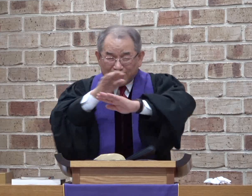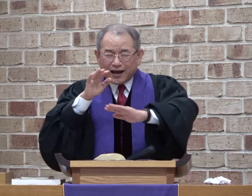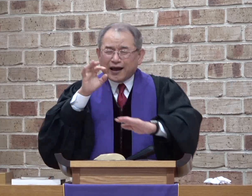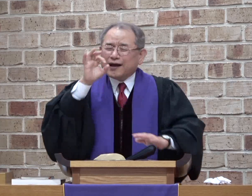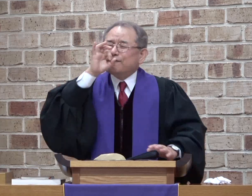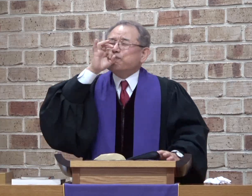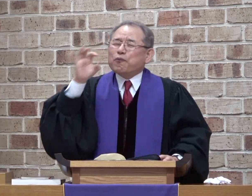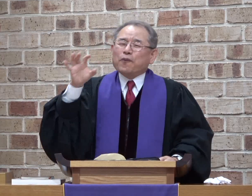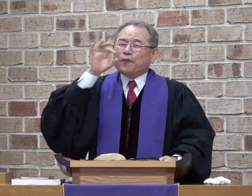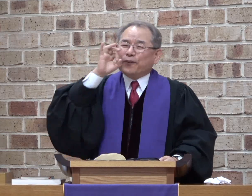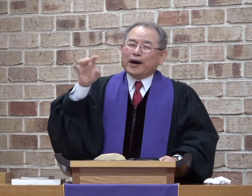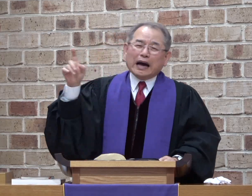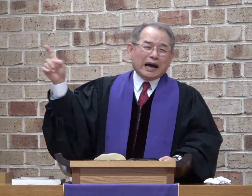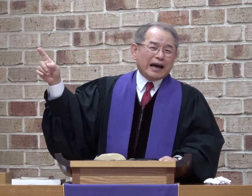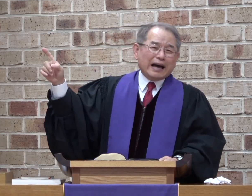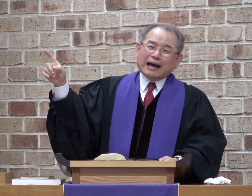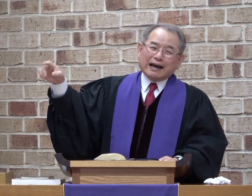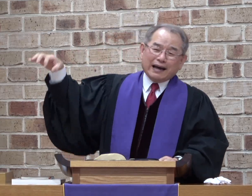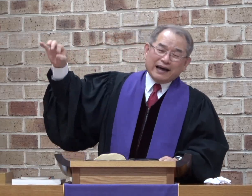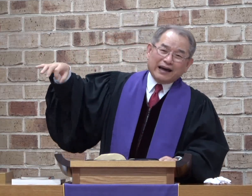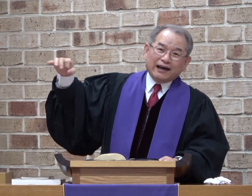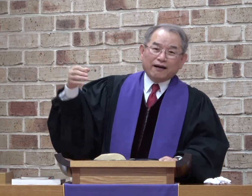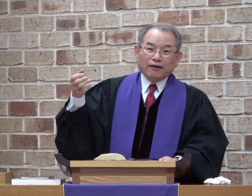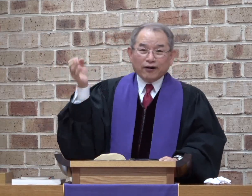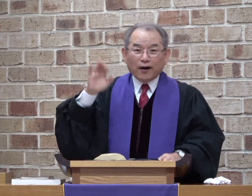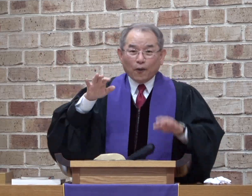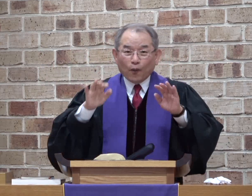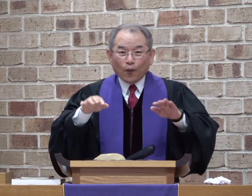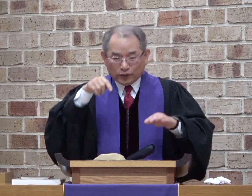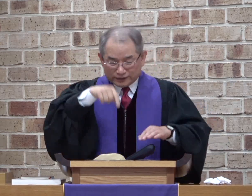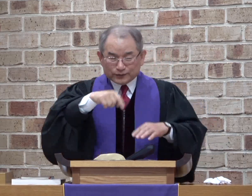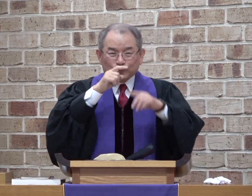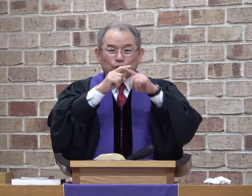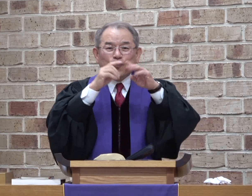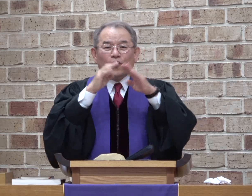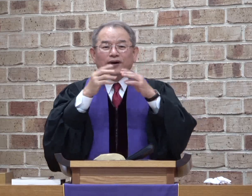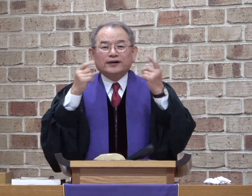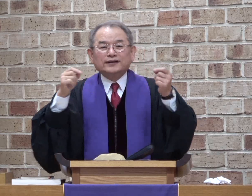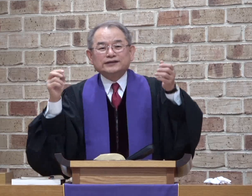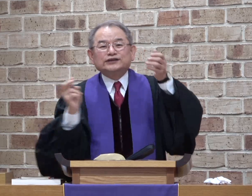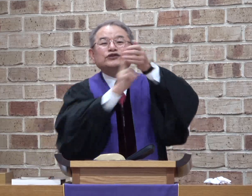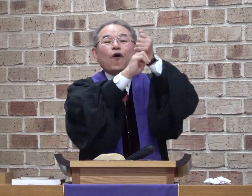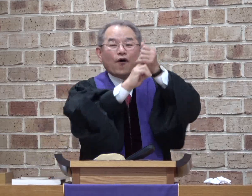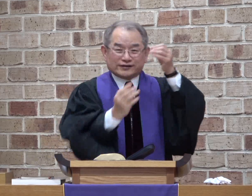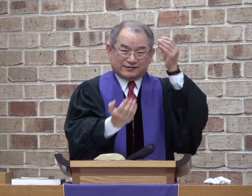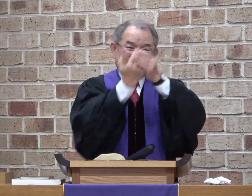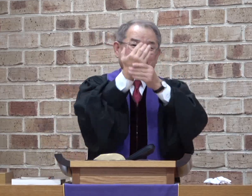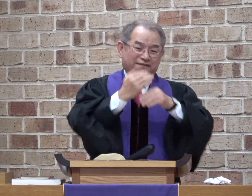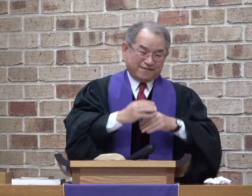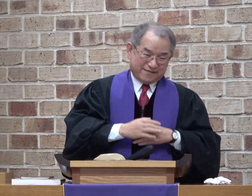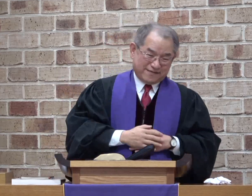정말 이렇게 부족한 장소에서 무슨 일을 할까? 그러나 하나님께서 기적을 만드셨습니다.